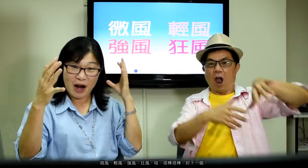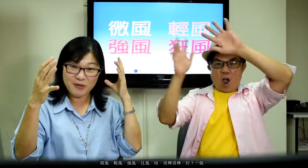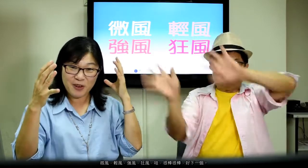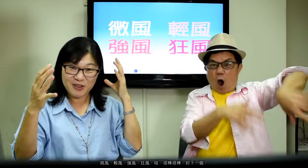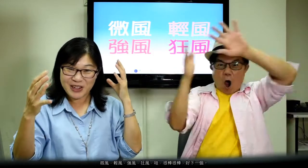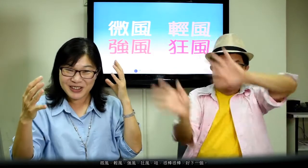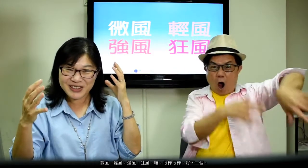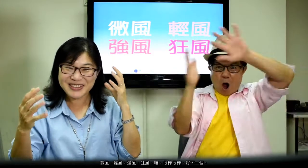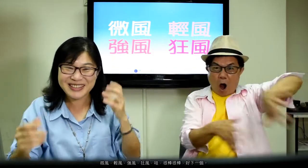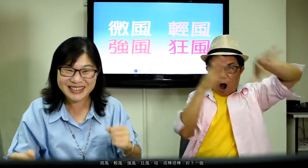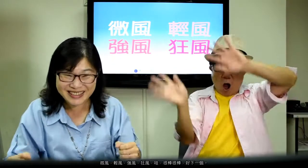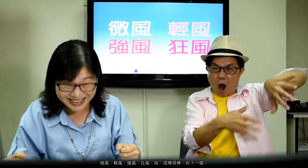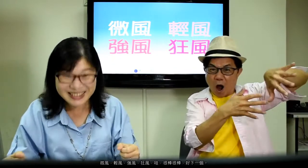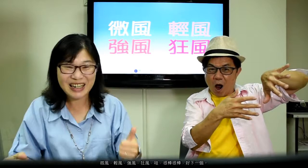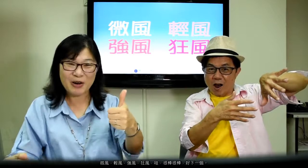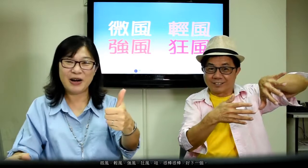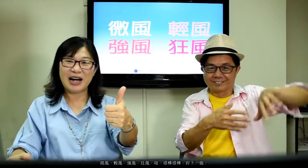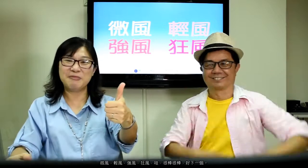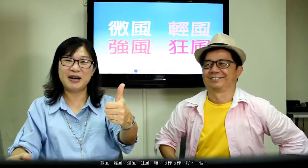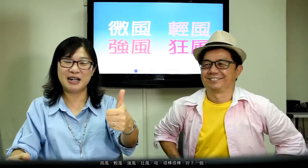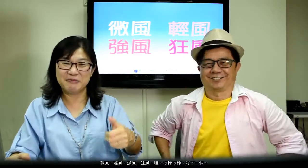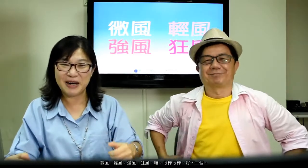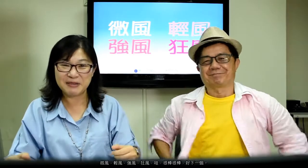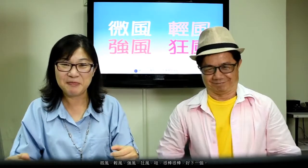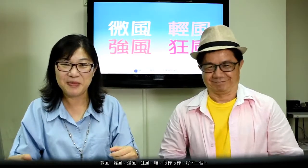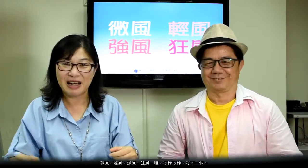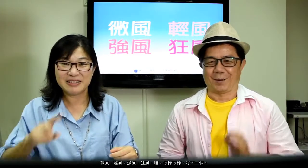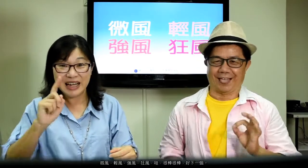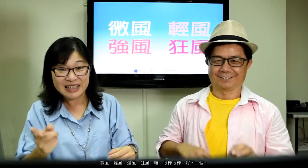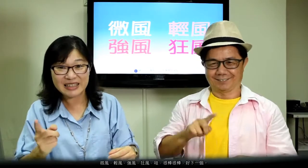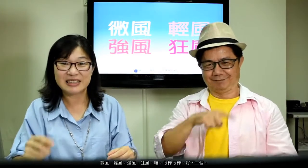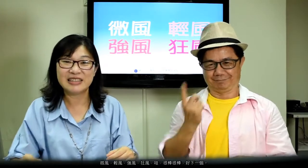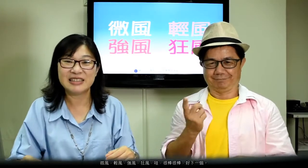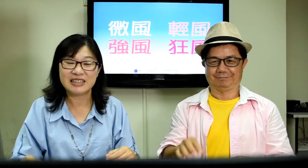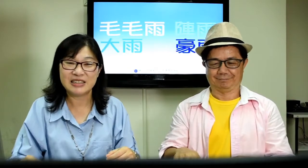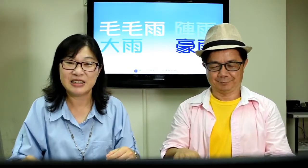狂风，哇，很棒很棒。好，下一个，